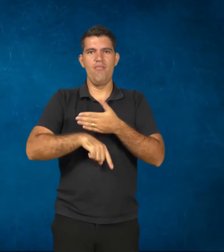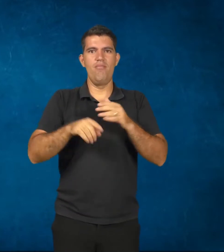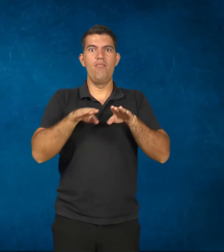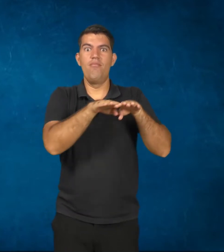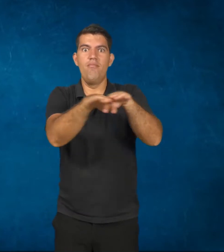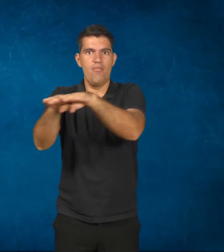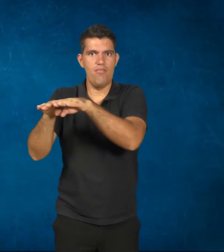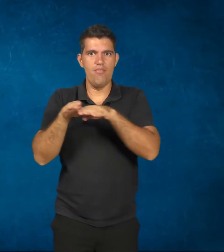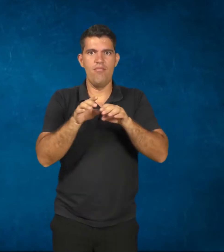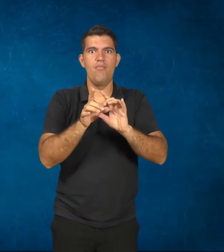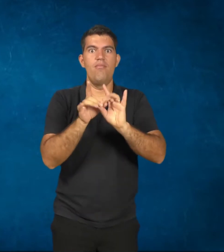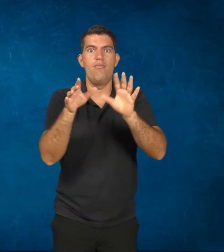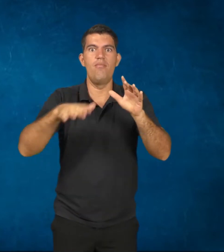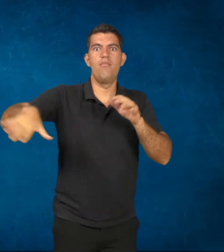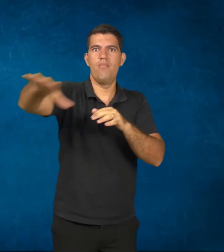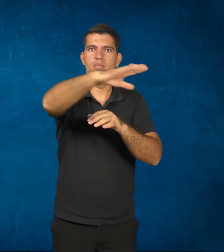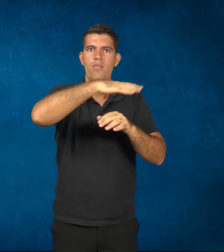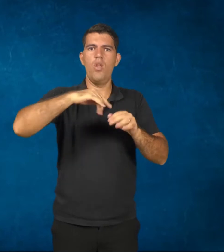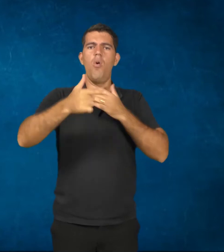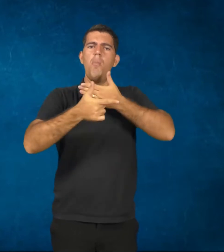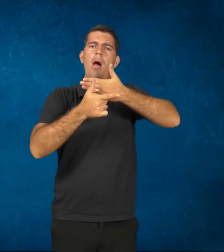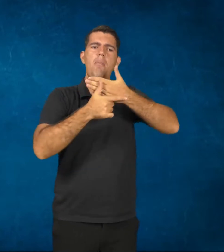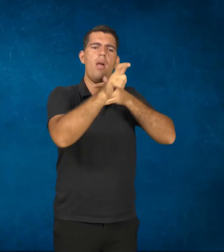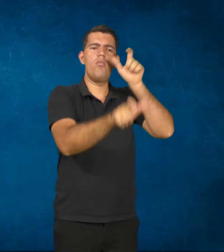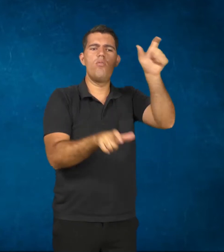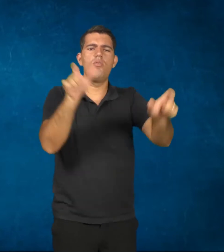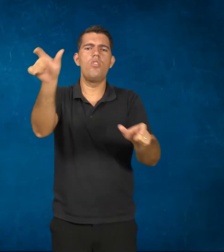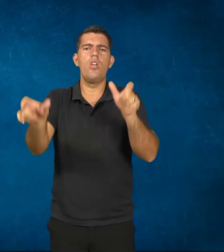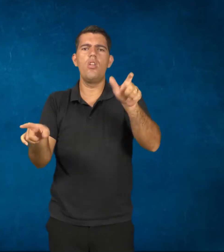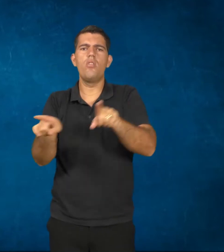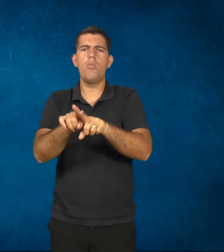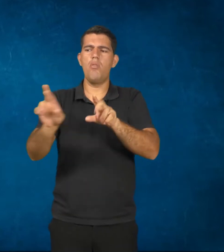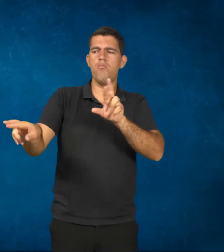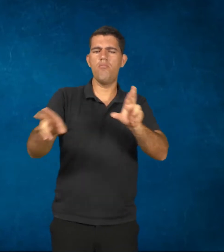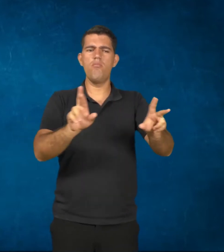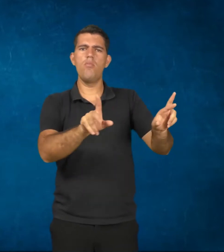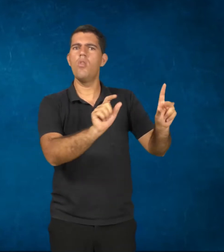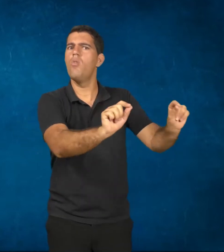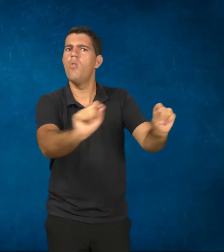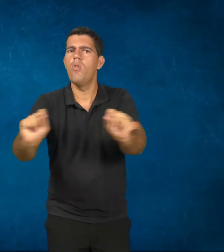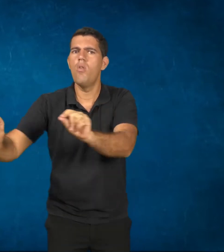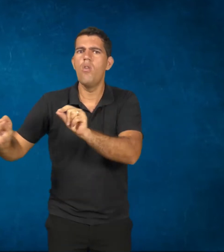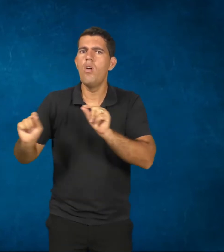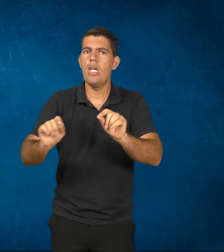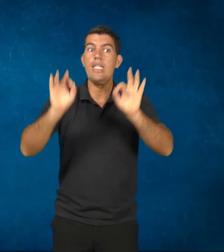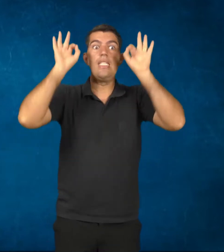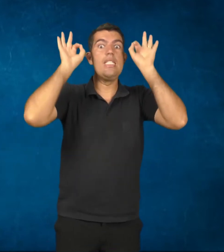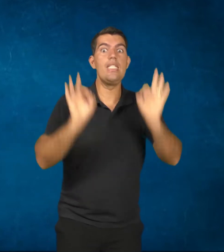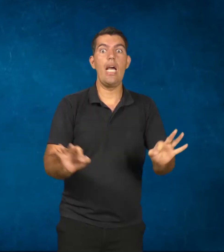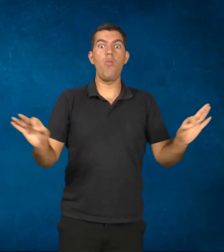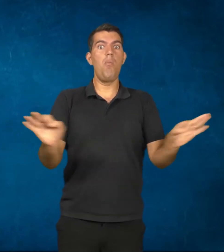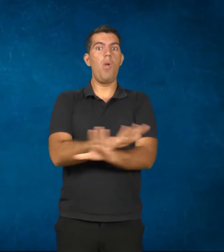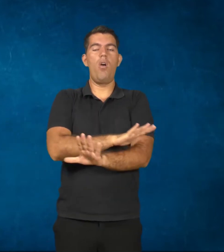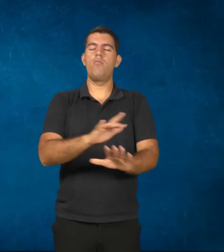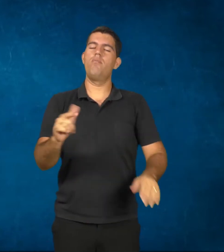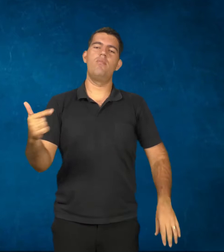se analisa o papel do sujeito e da diferença. Nela não existe certezas absolutas e